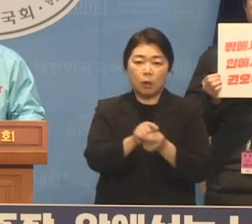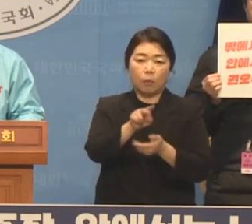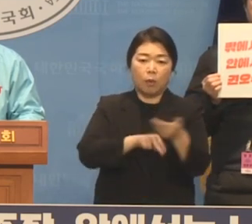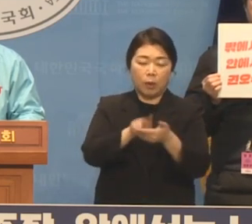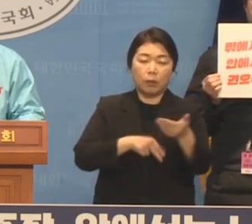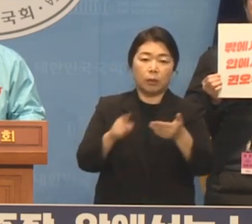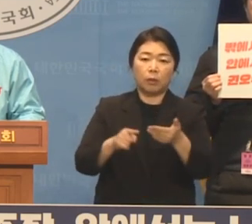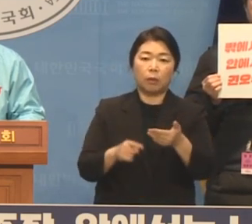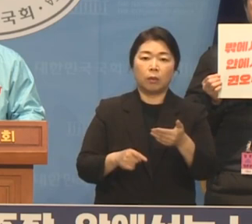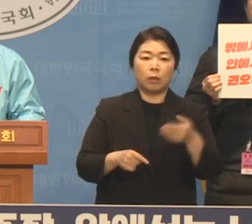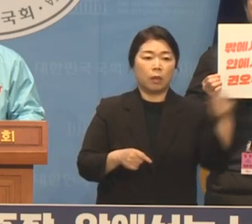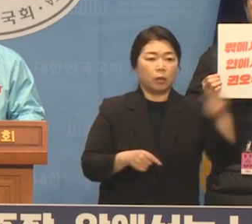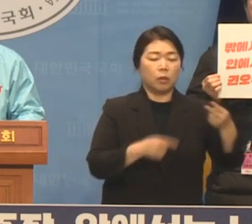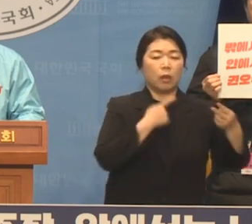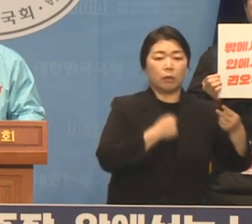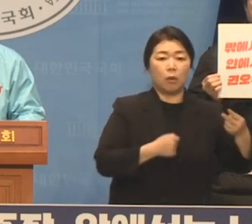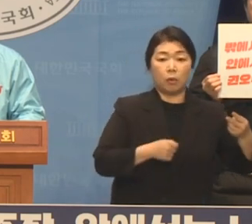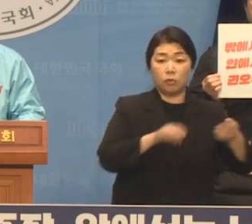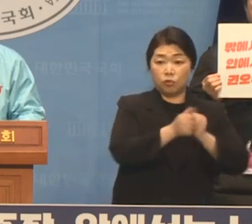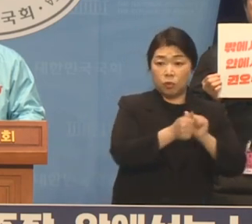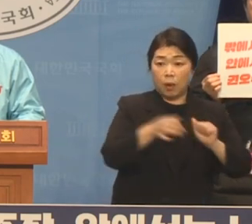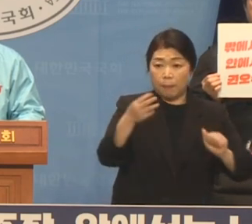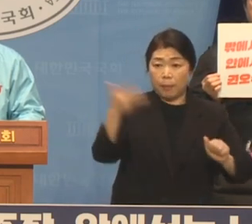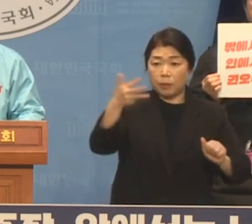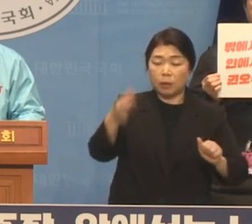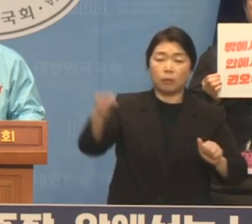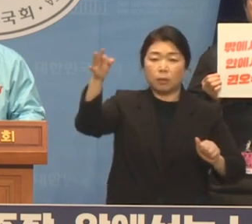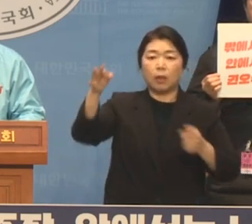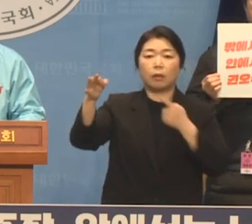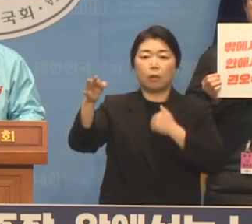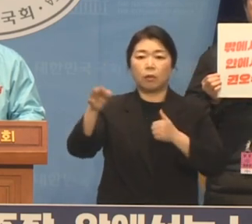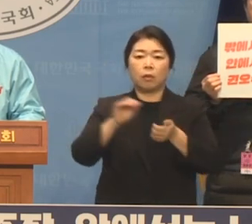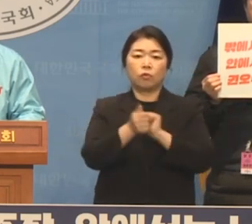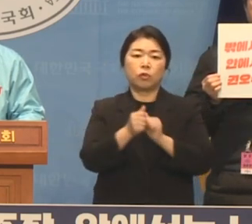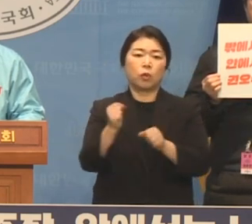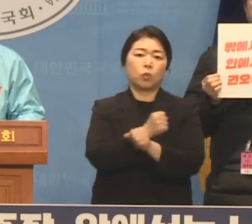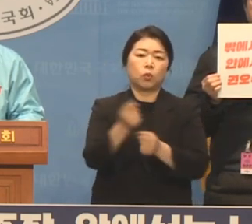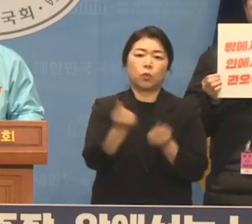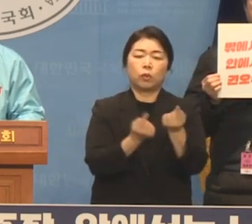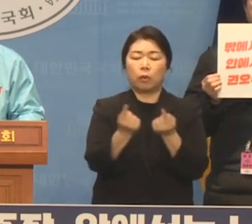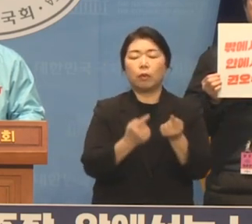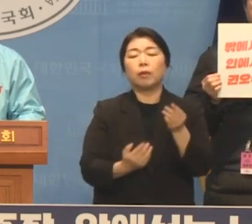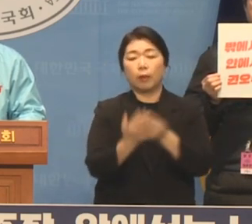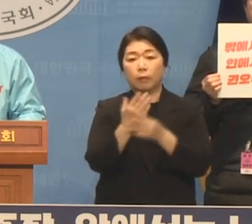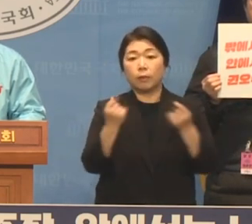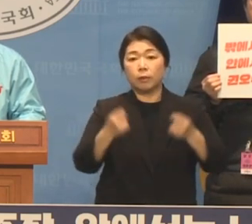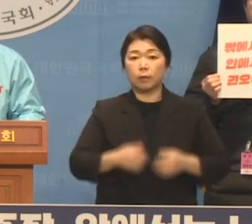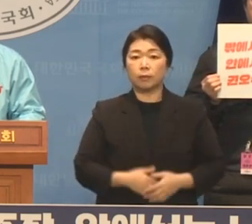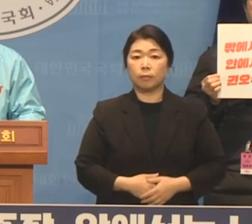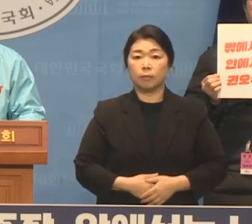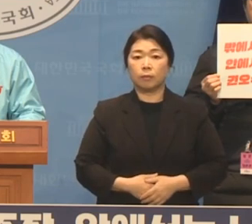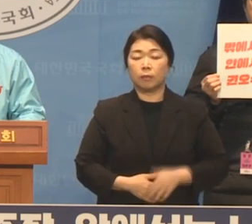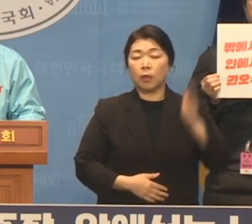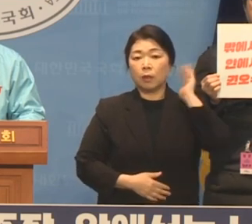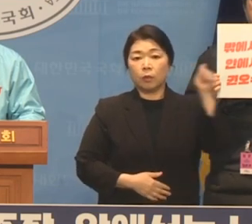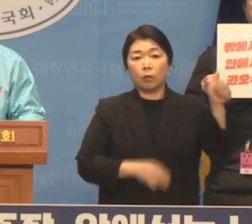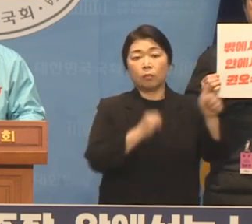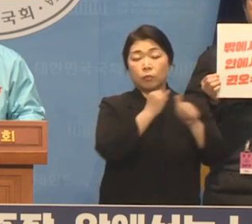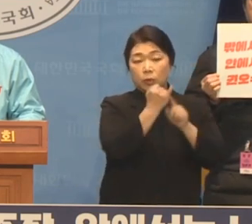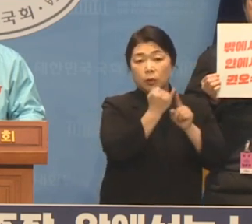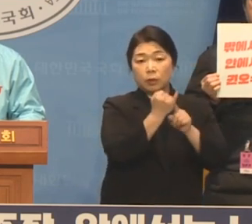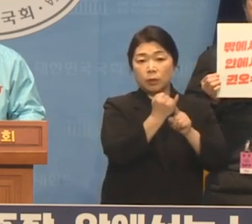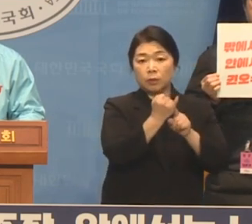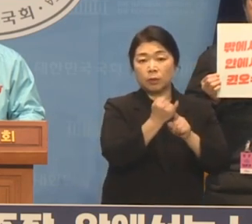2,000원 후반이던 주가를 8,000원까지 끌어올린 주식시세 조종 사건입니다. 대통령의 부인 김건희